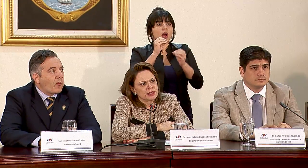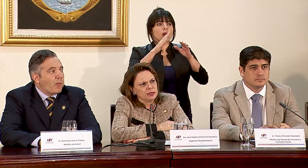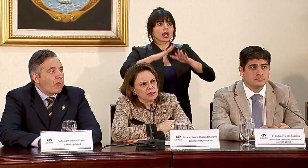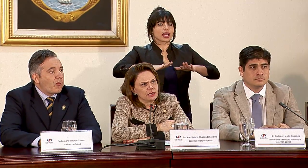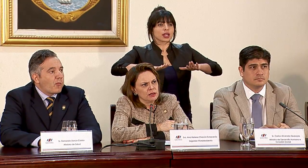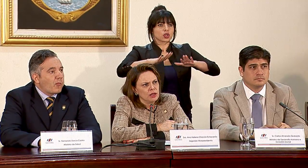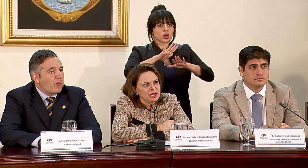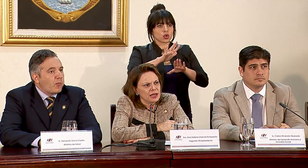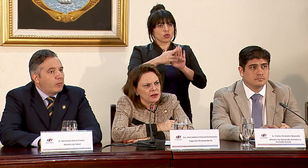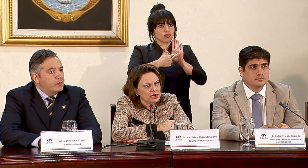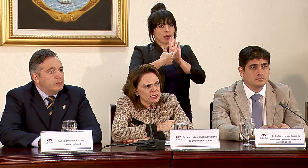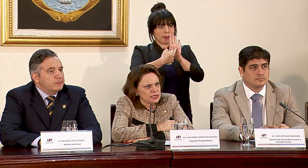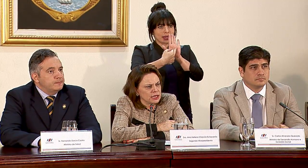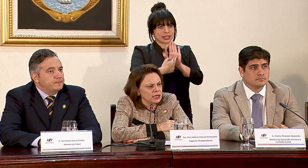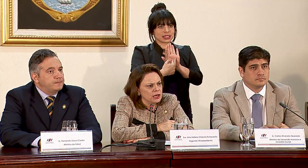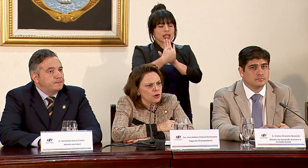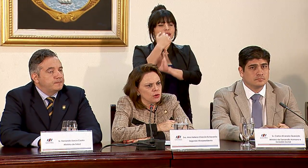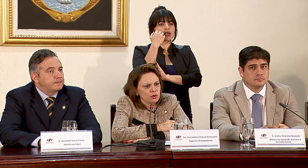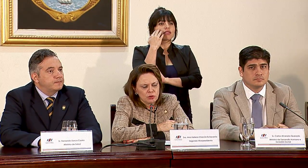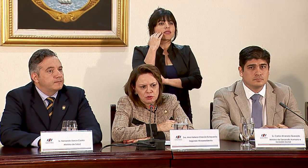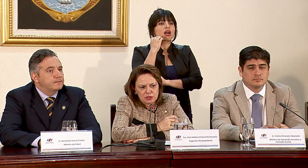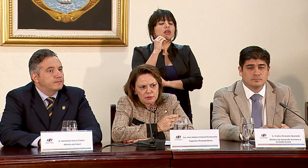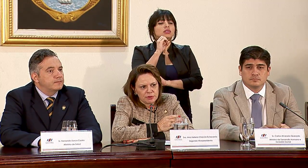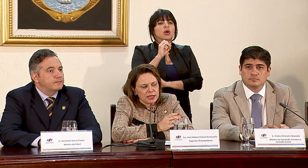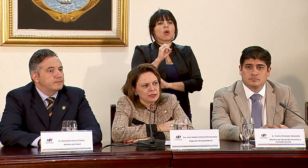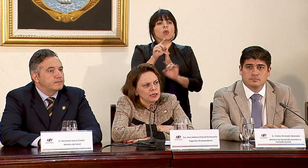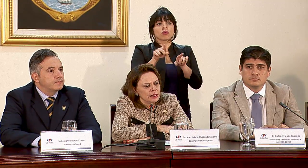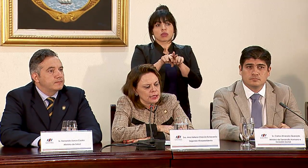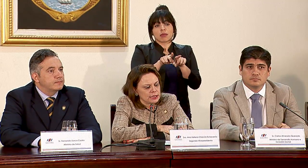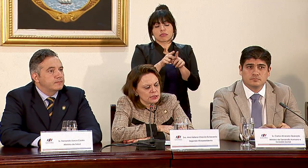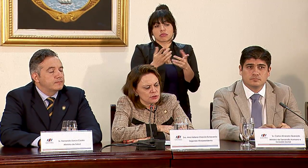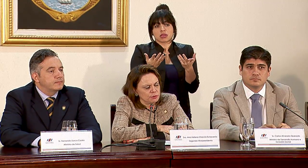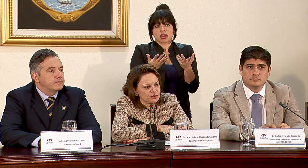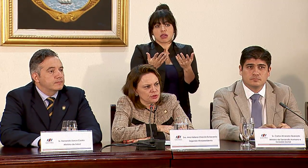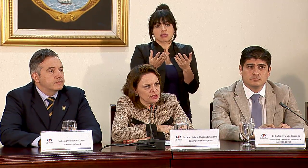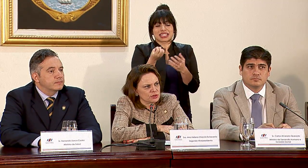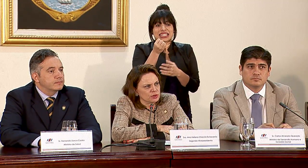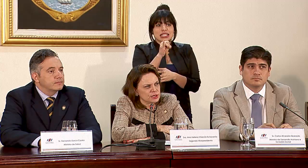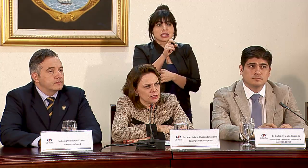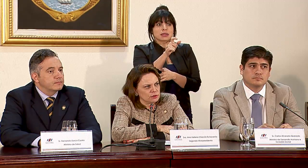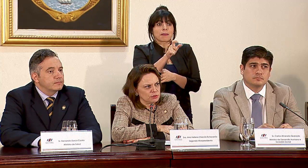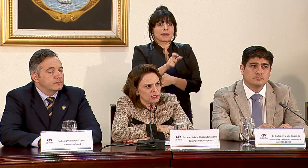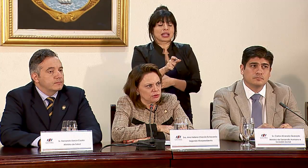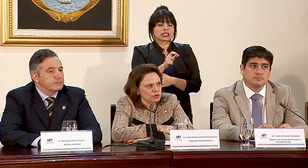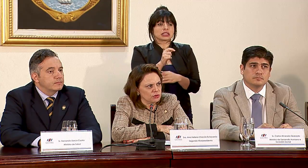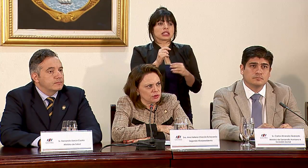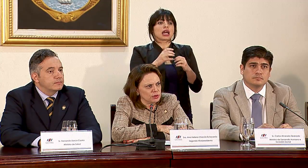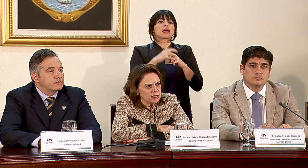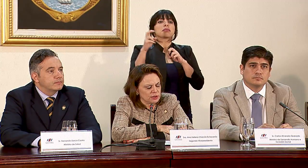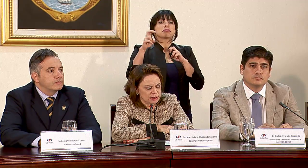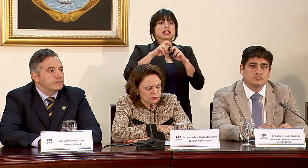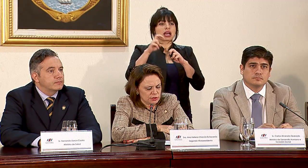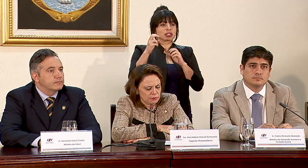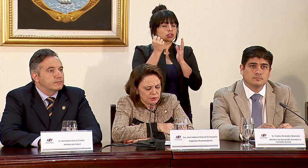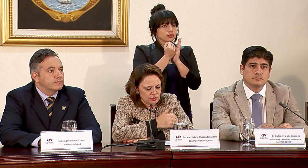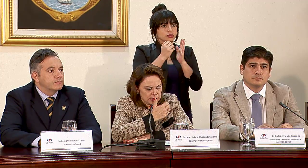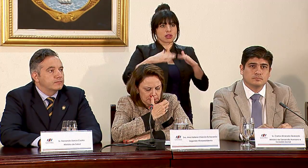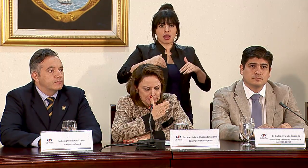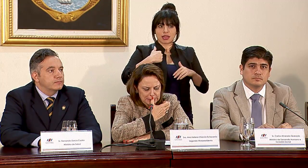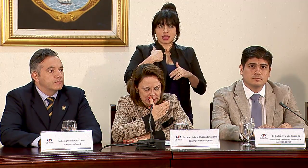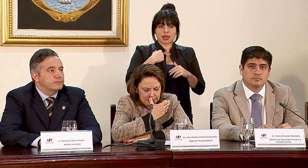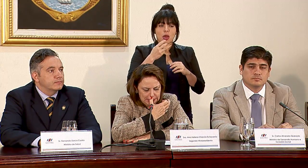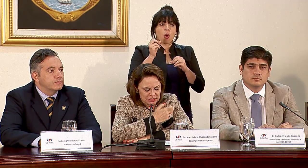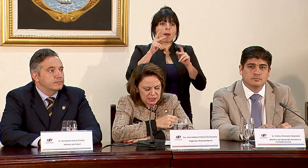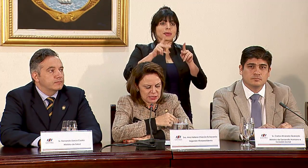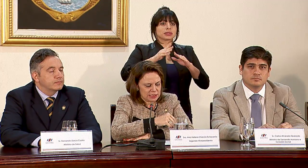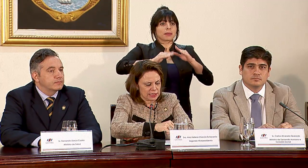que representen, la raza o también si son personas con estatus migratorio irregular tratándose de personas